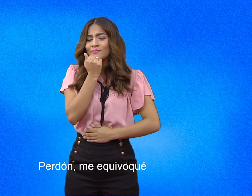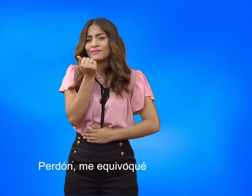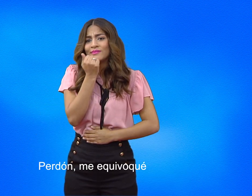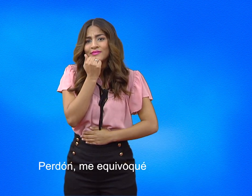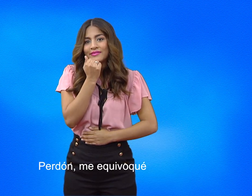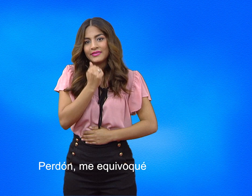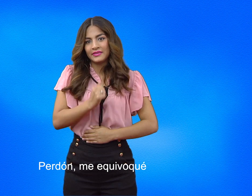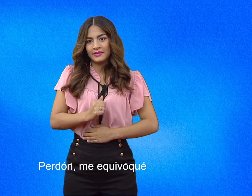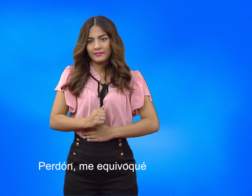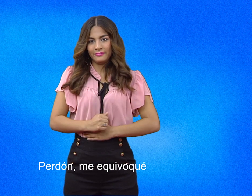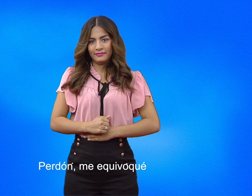Perdón, me equivoqué.